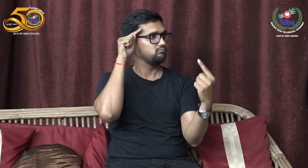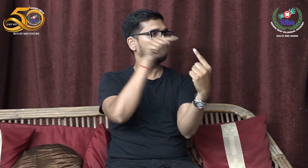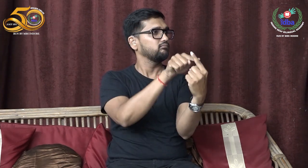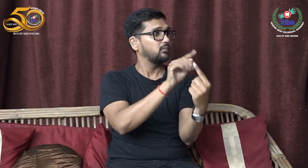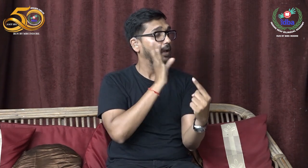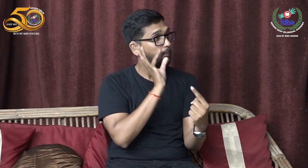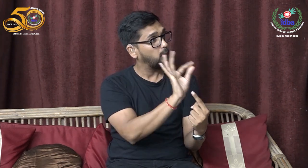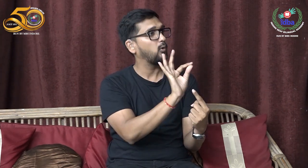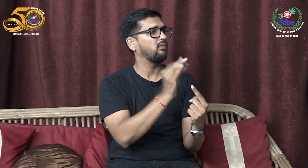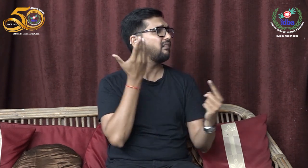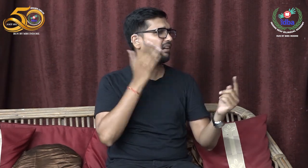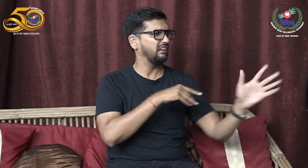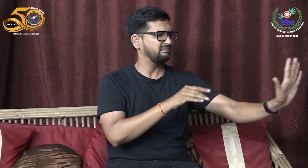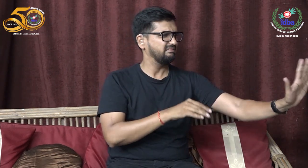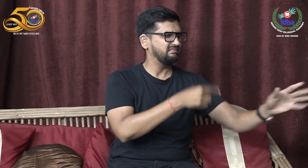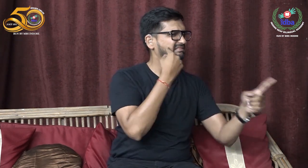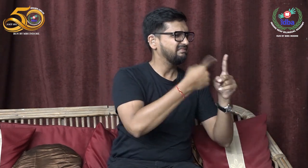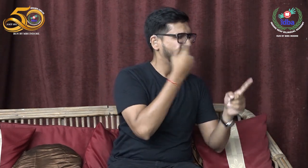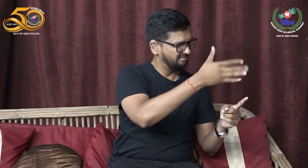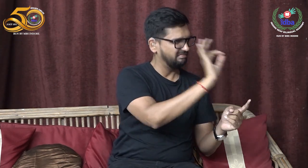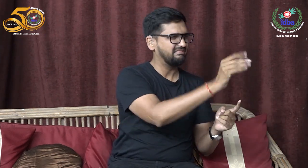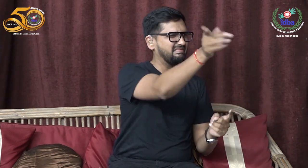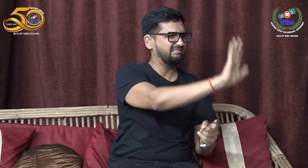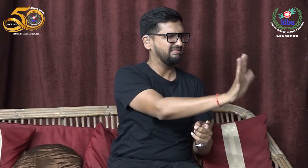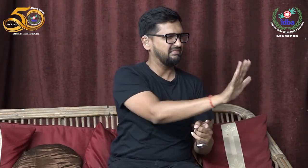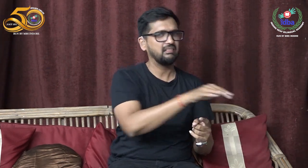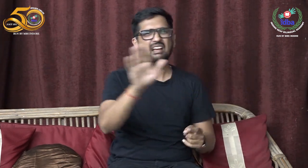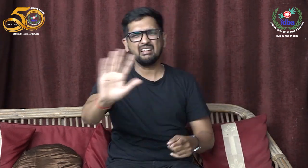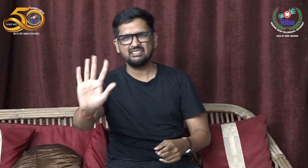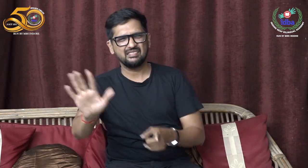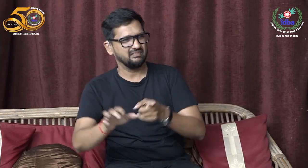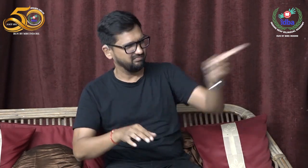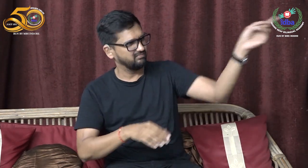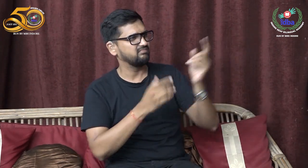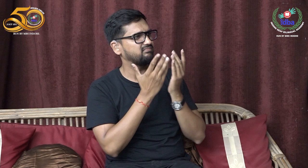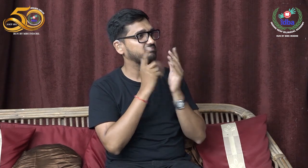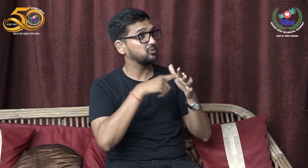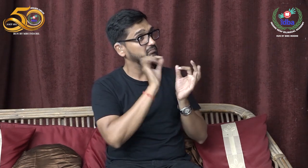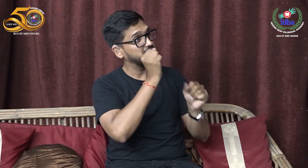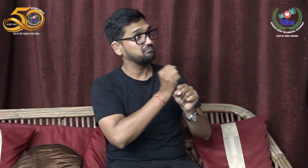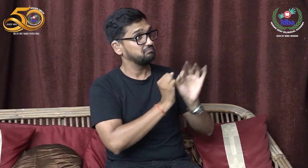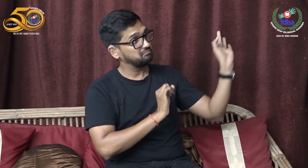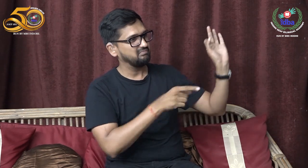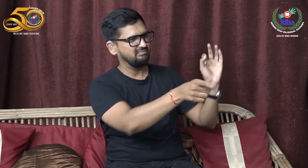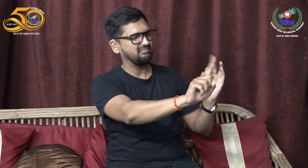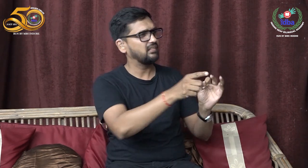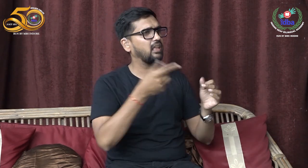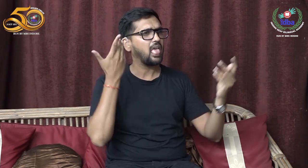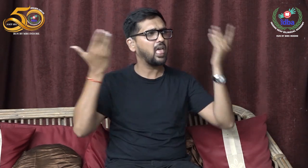है उसको जो है पाना बहुत इम्पोर्टेंट है। लोग कहते हैं कि नहीं तुम उसकी जॉब तो बहुत